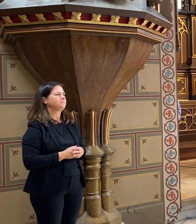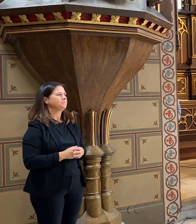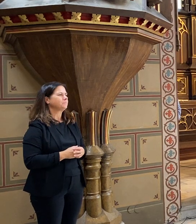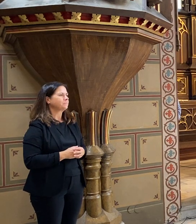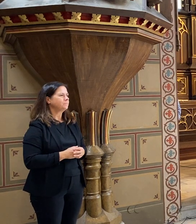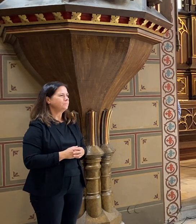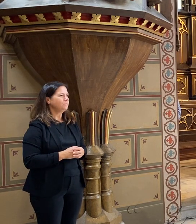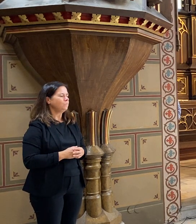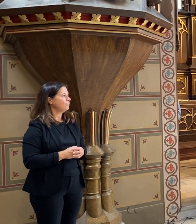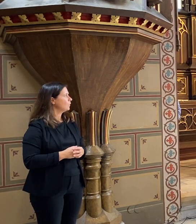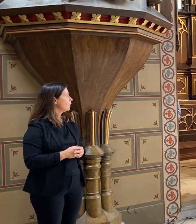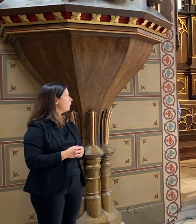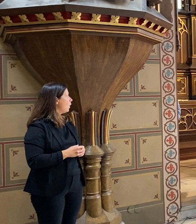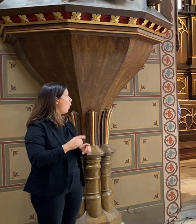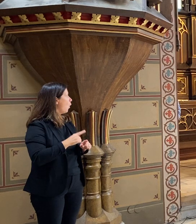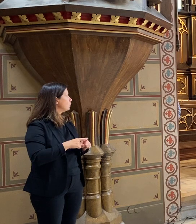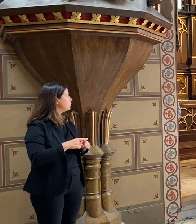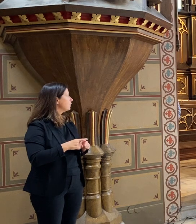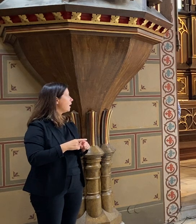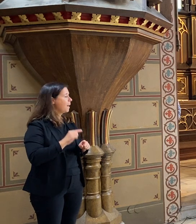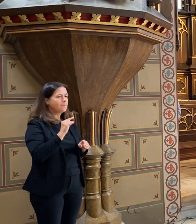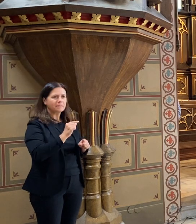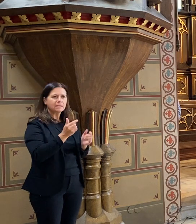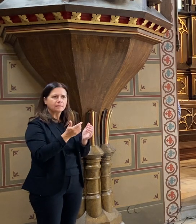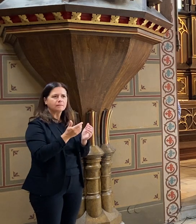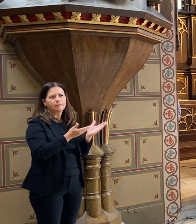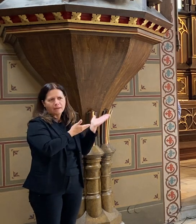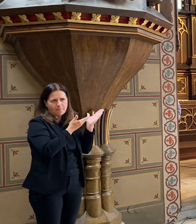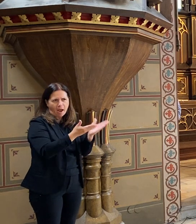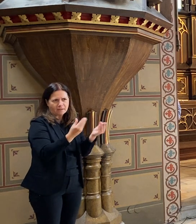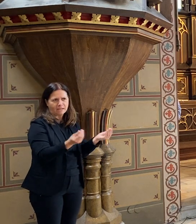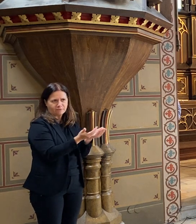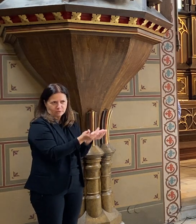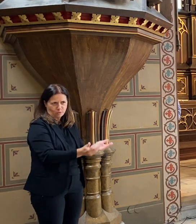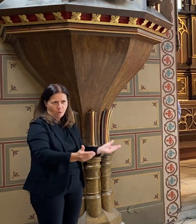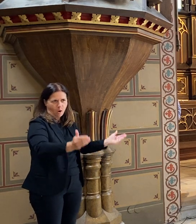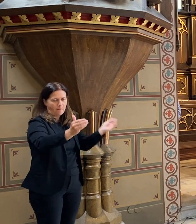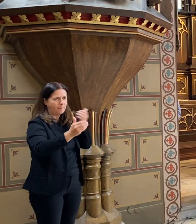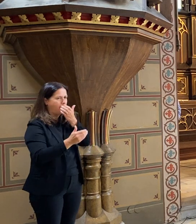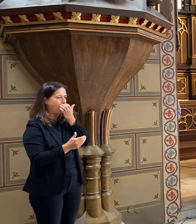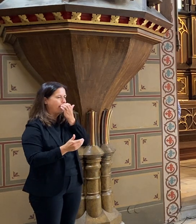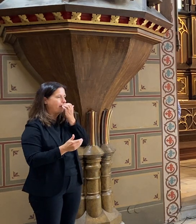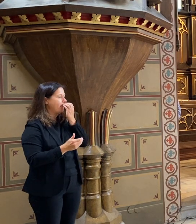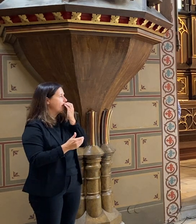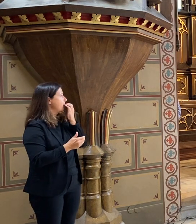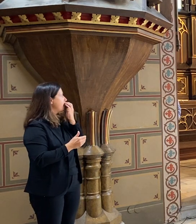Und für einen kleinen Vorgeschmack habe ich einen Korb mitgebracht mit allen möglichen